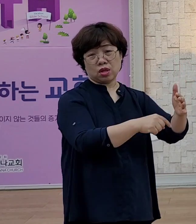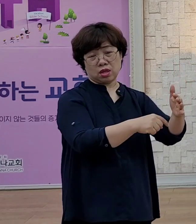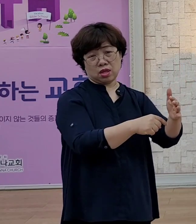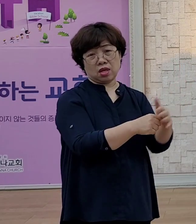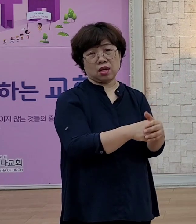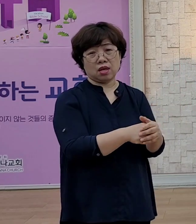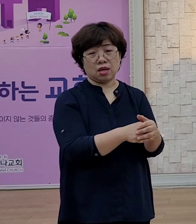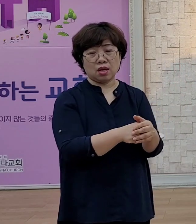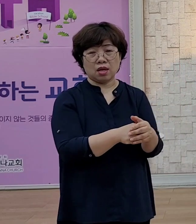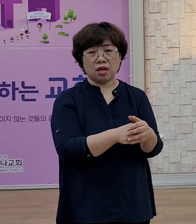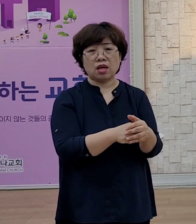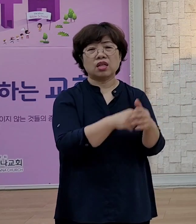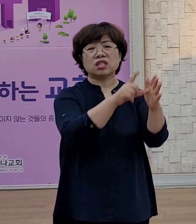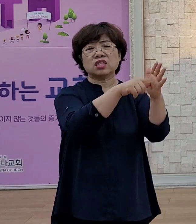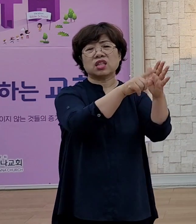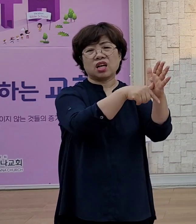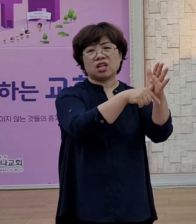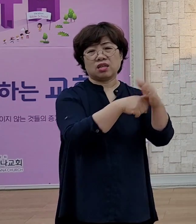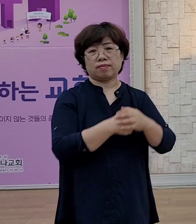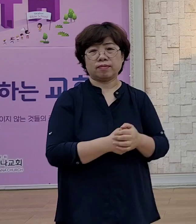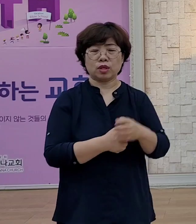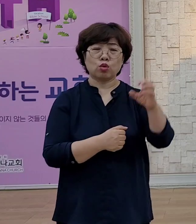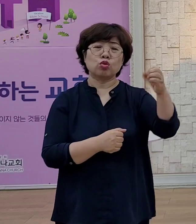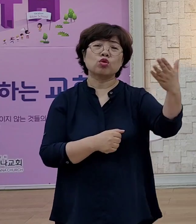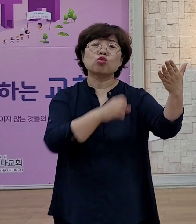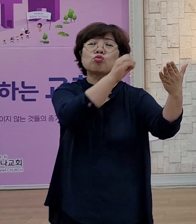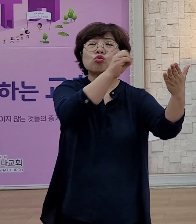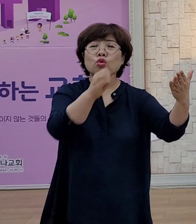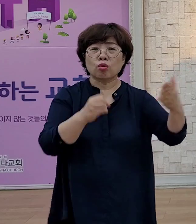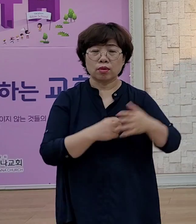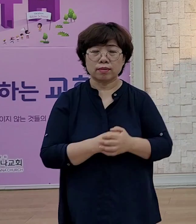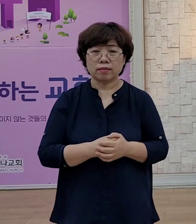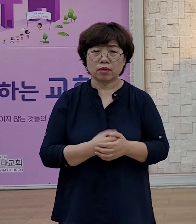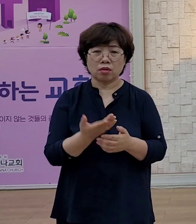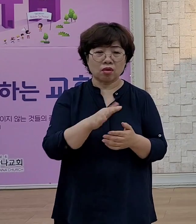하는 시간이라는 거죠. 근데 그 시간에는 하나님이 없다.